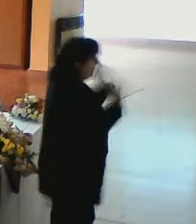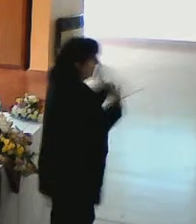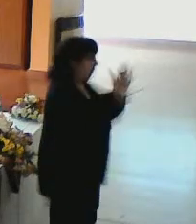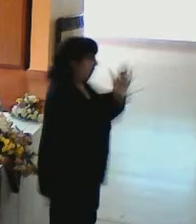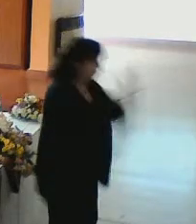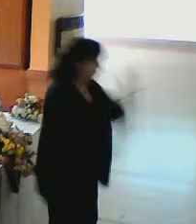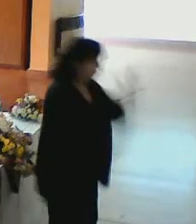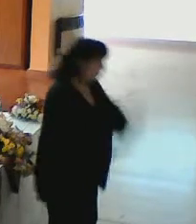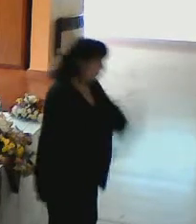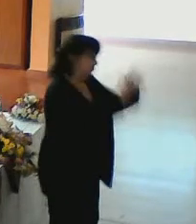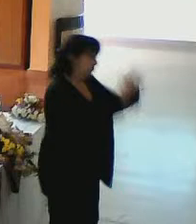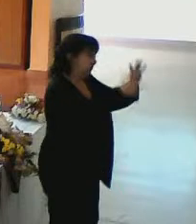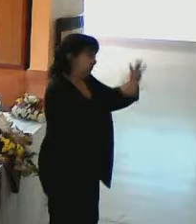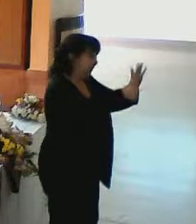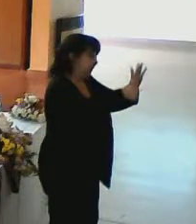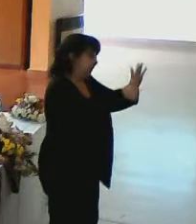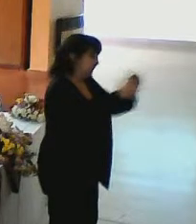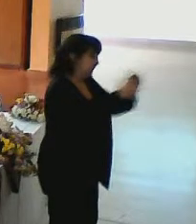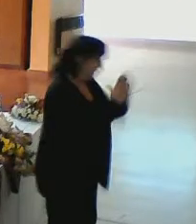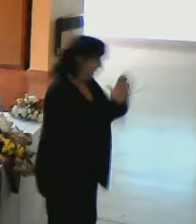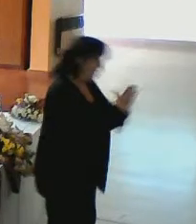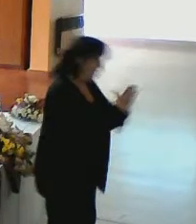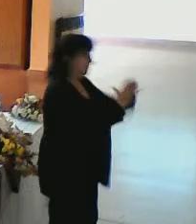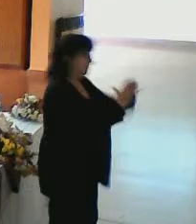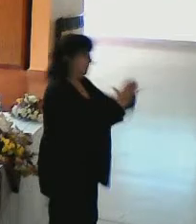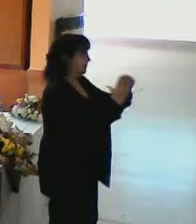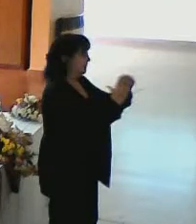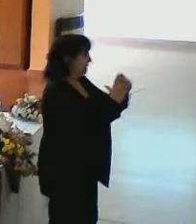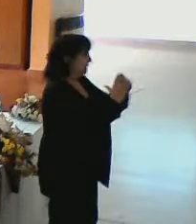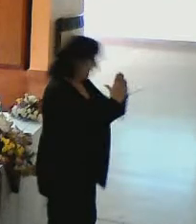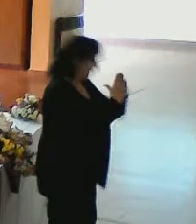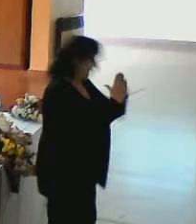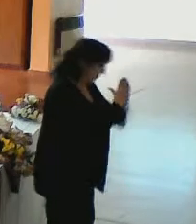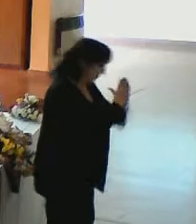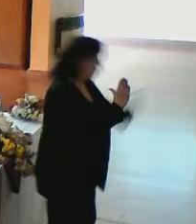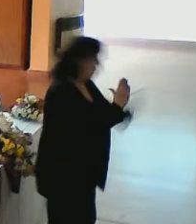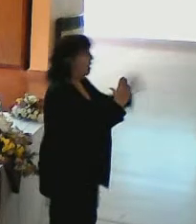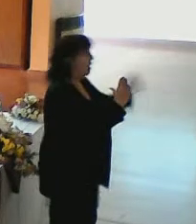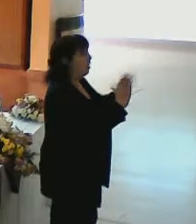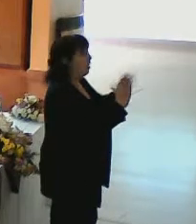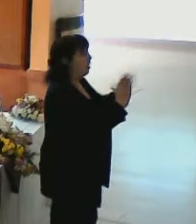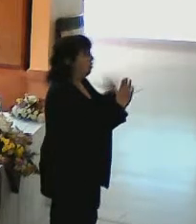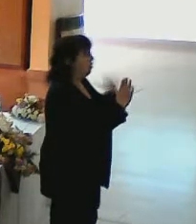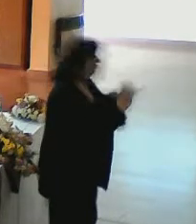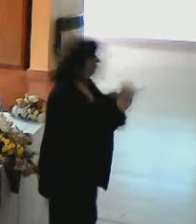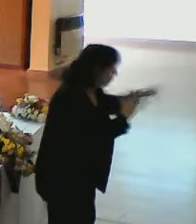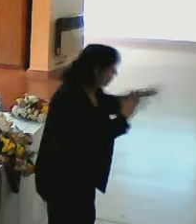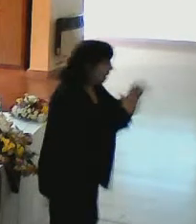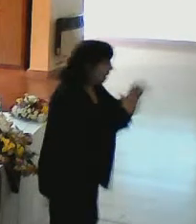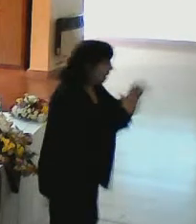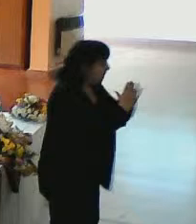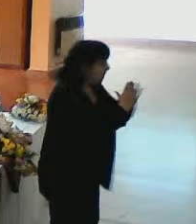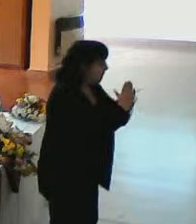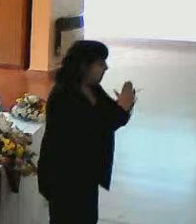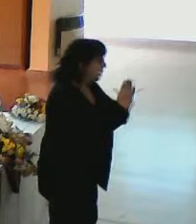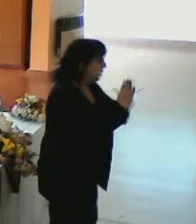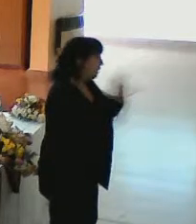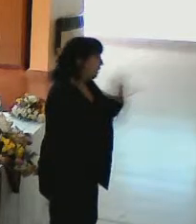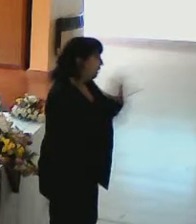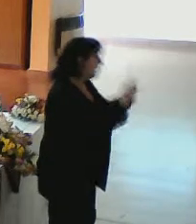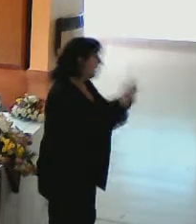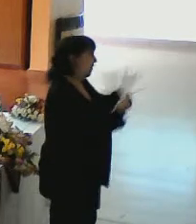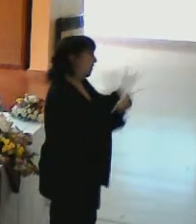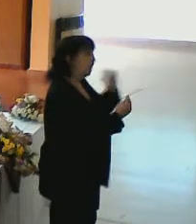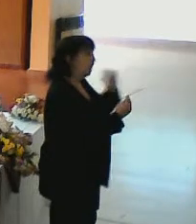de 6 síntomas de inatención y o 6 o más síntomas de hiperactividad y impulsividad, llegamos al